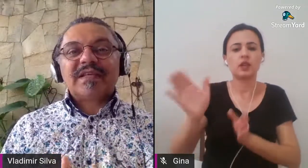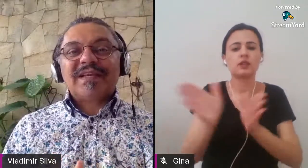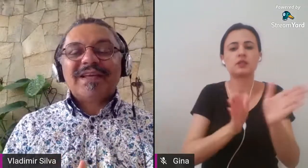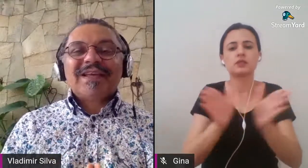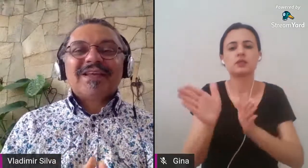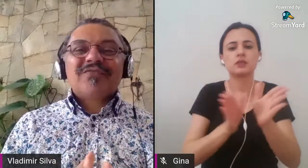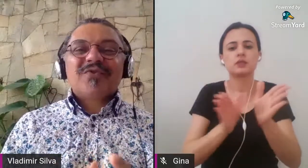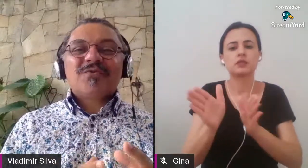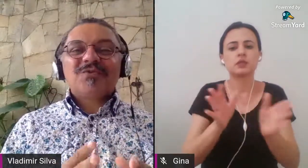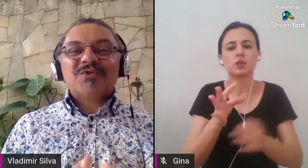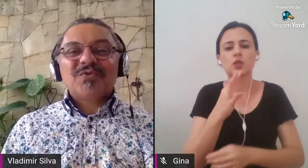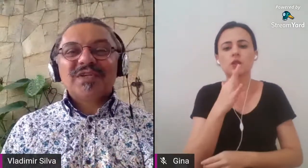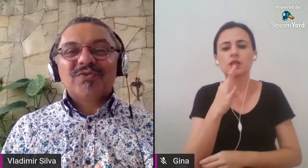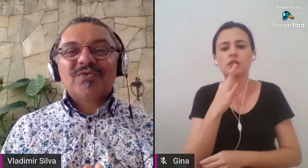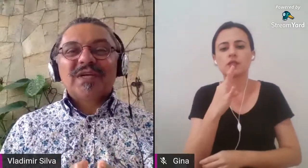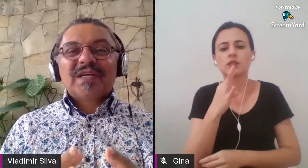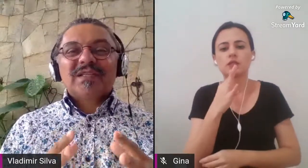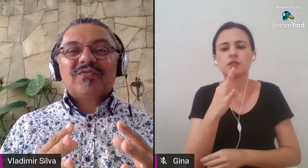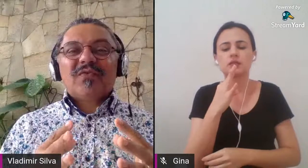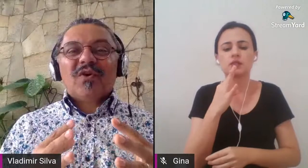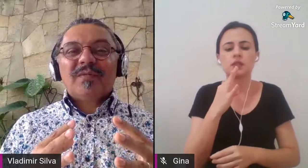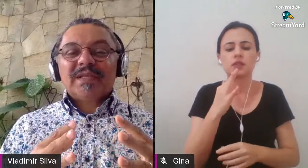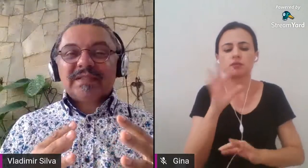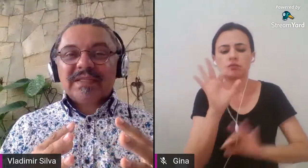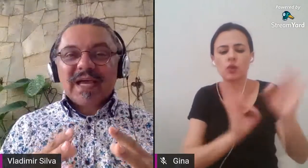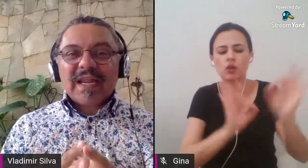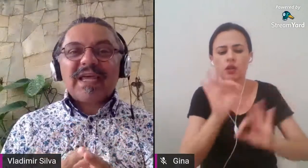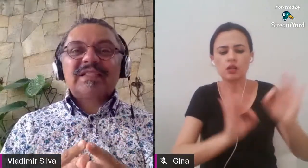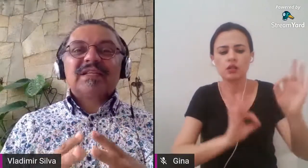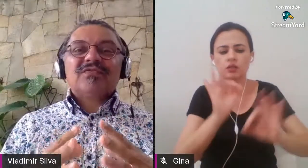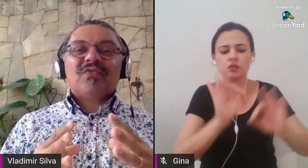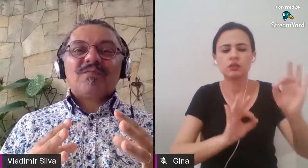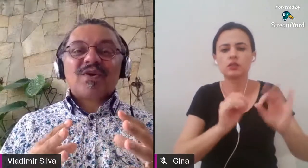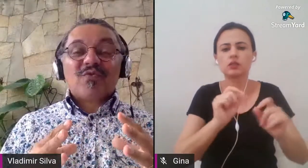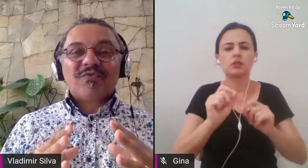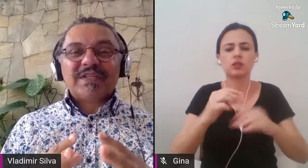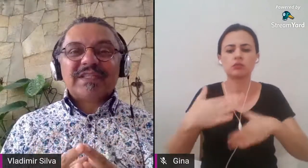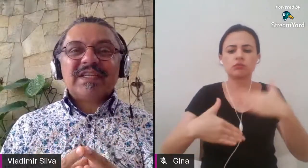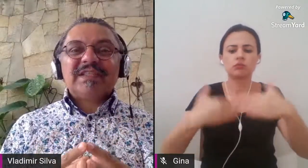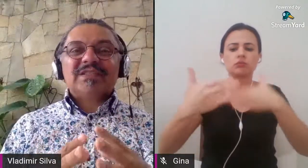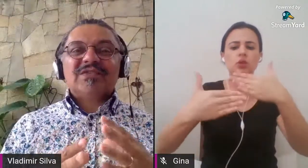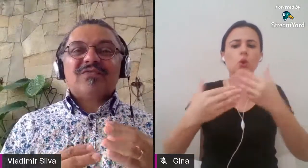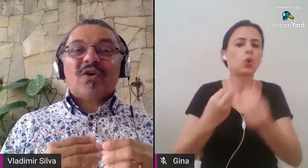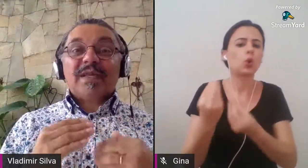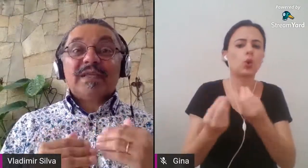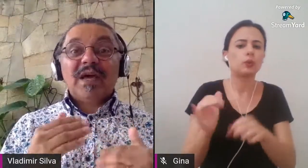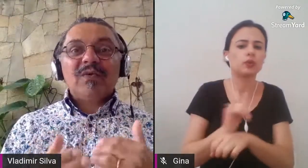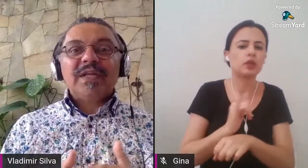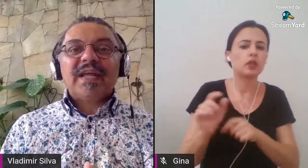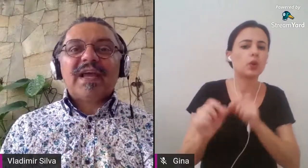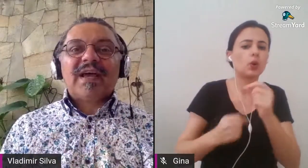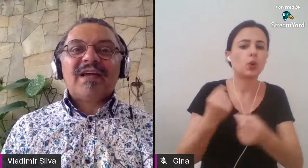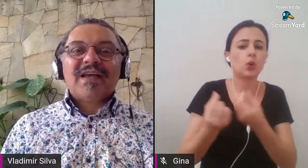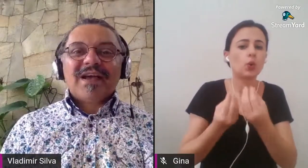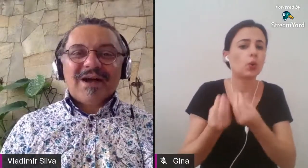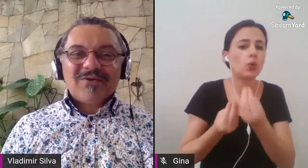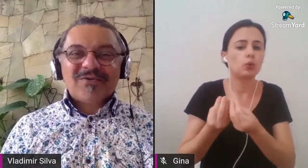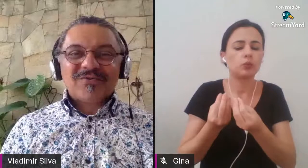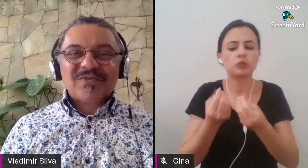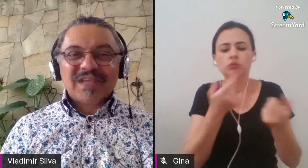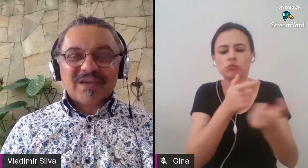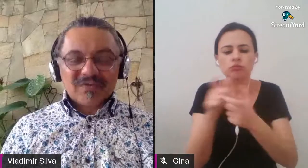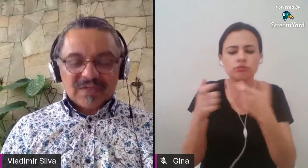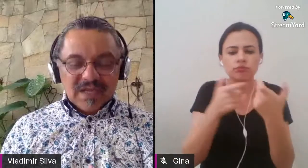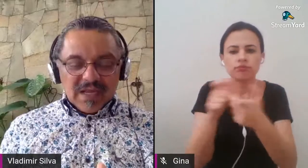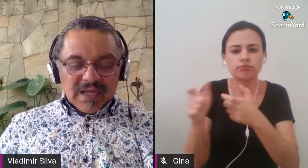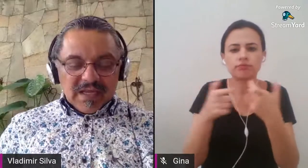saber fazer que foi construído de forma dialética, de forma conflitante, de forma não linear